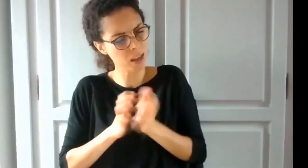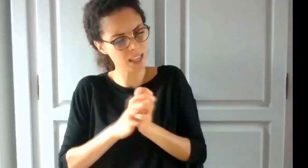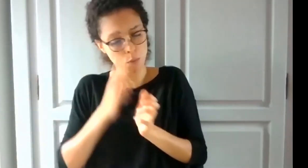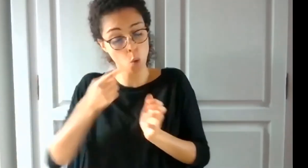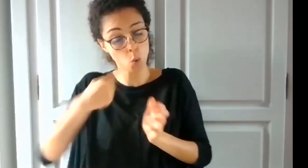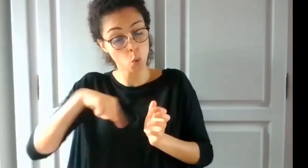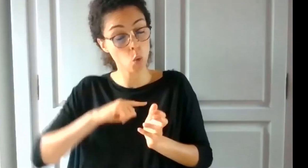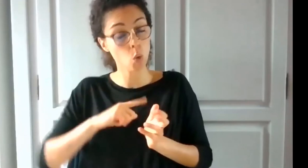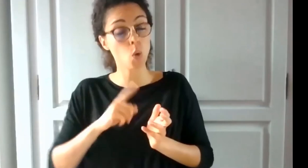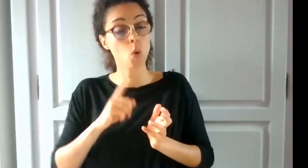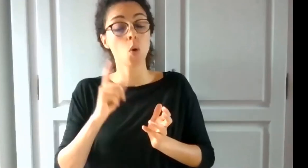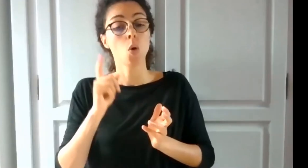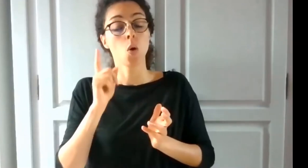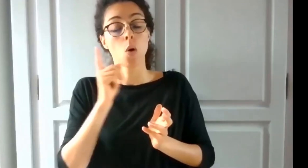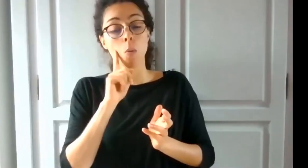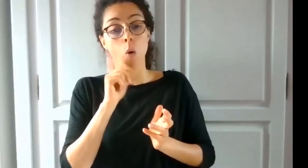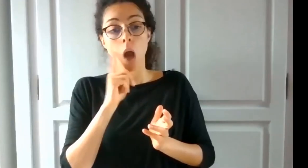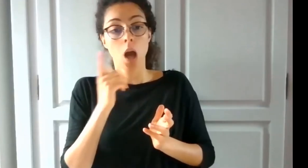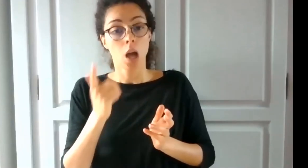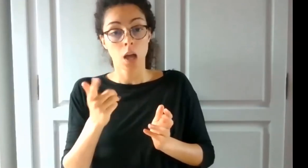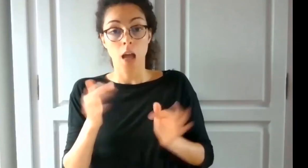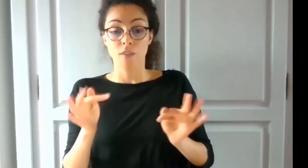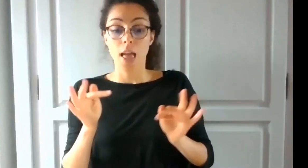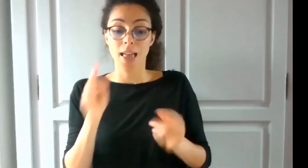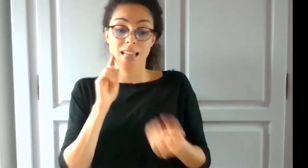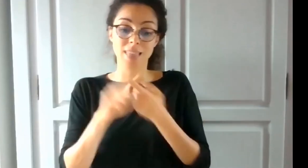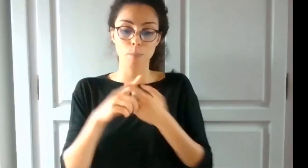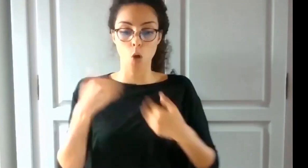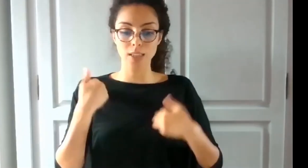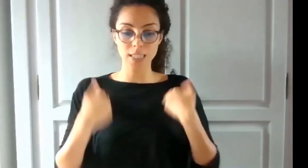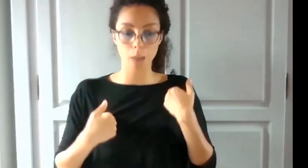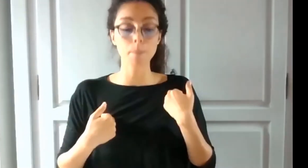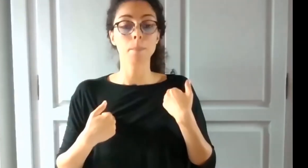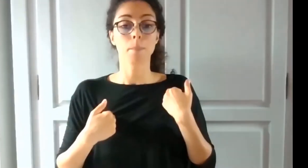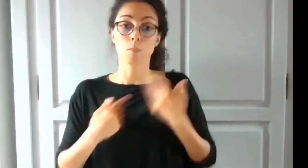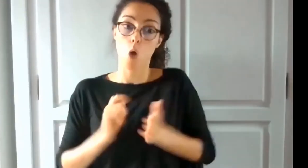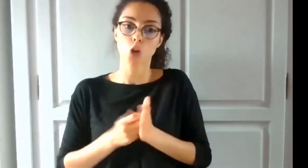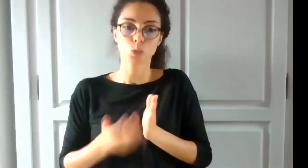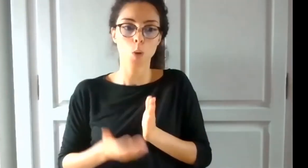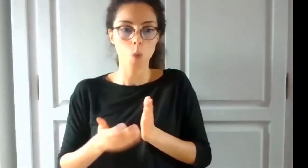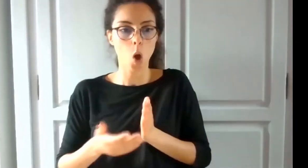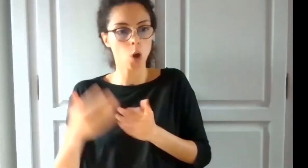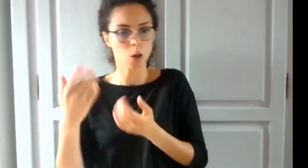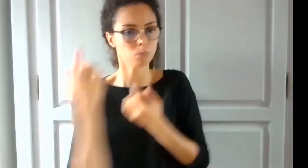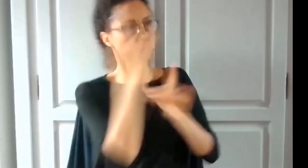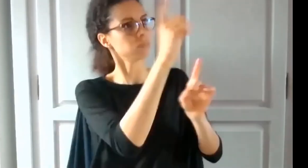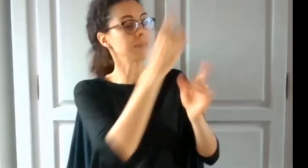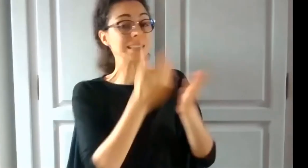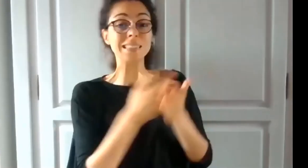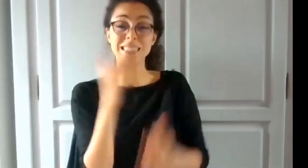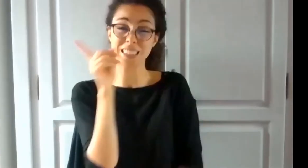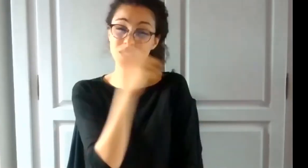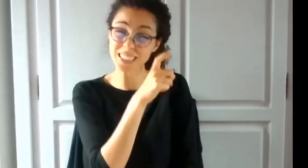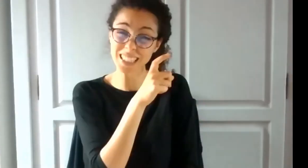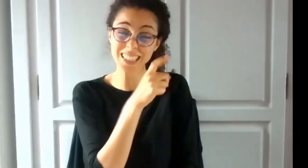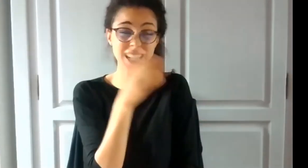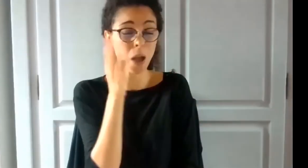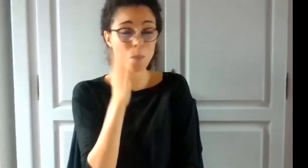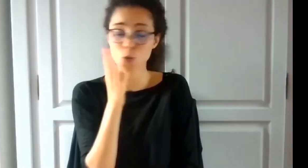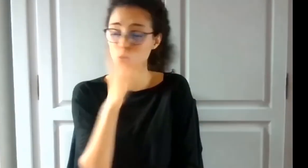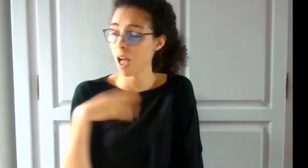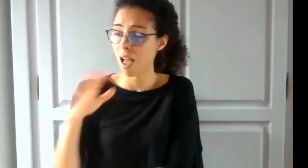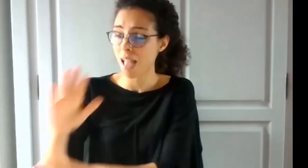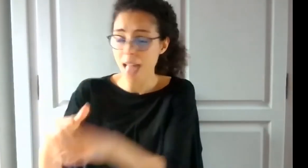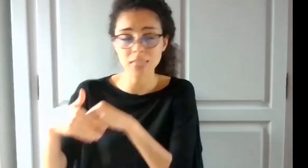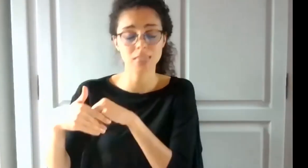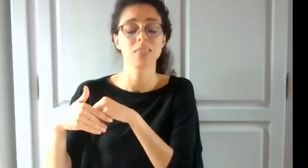puisque porter le sujet du handicap en ce moment, c'est assez difficile. Il y a un besoin d'appui pour les